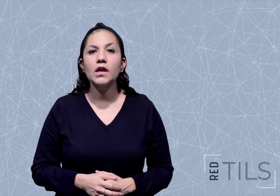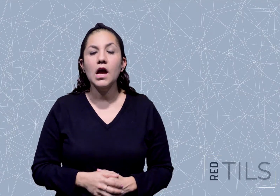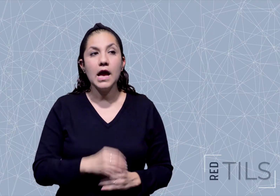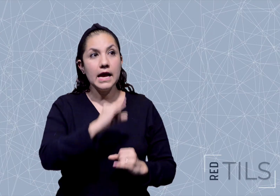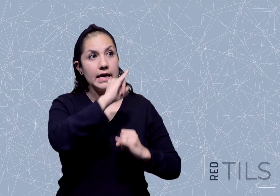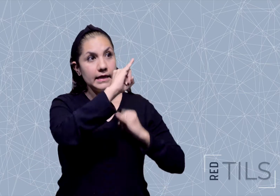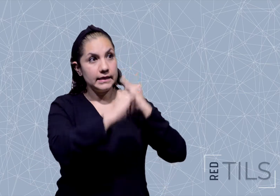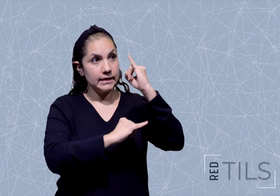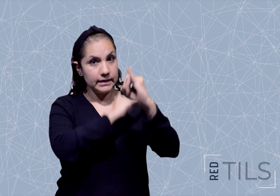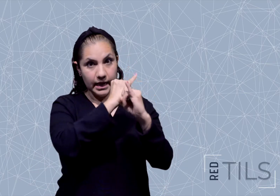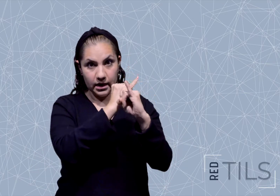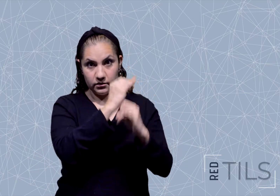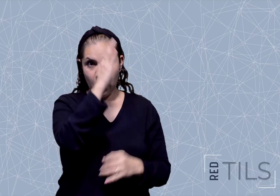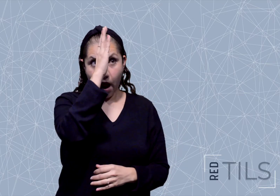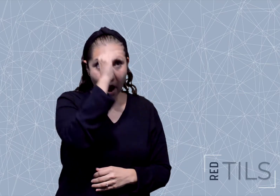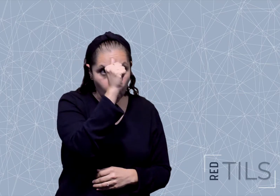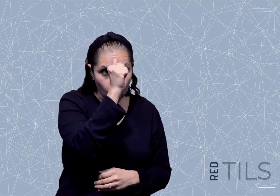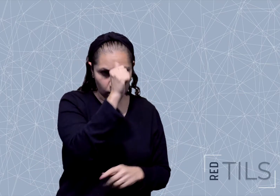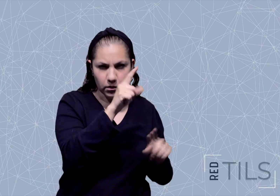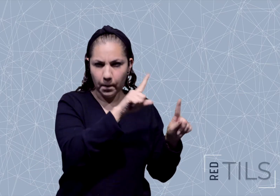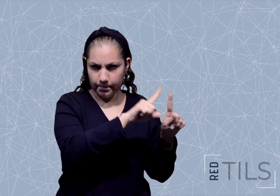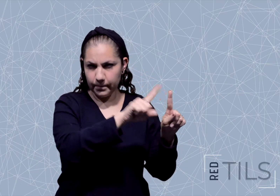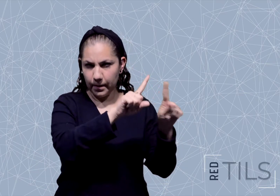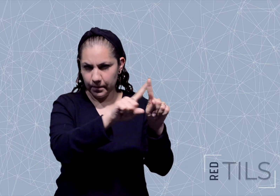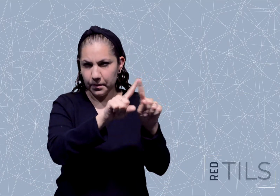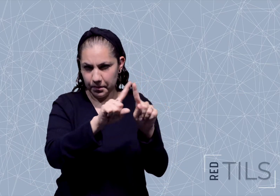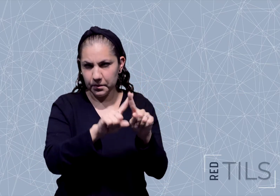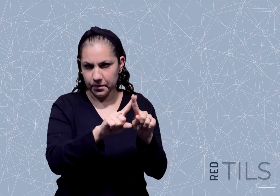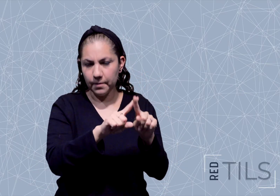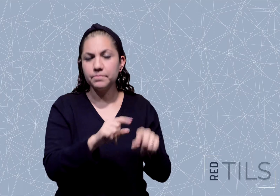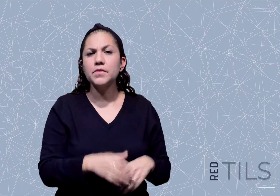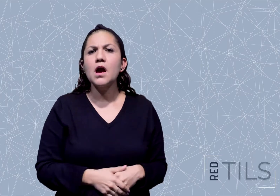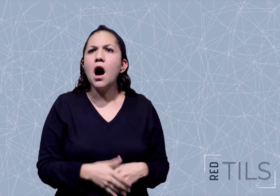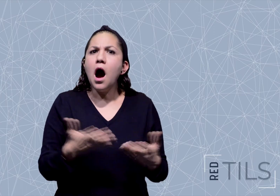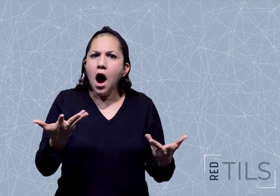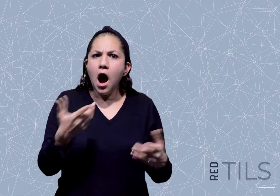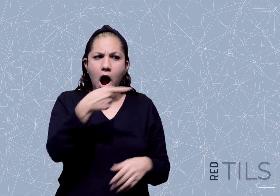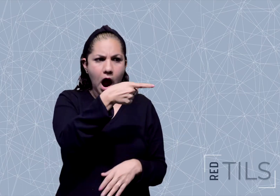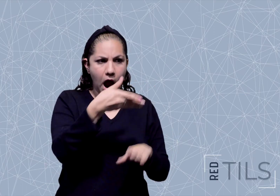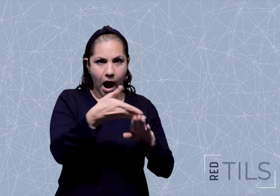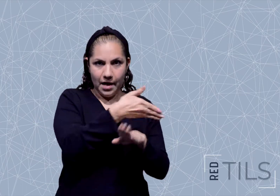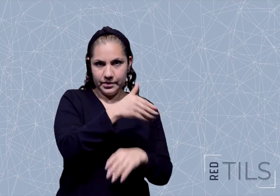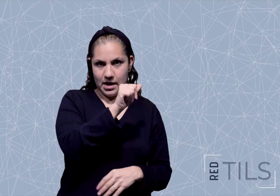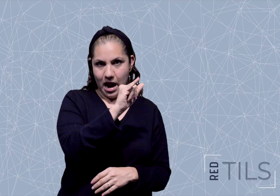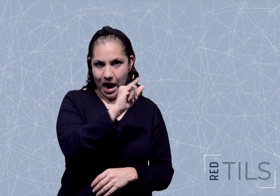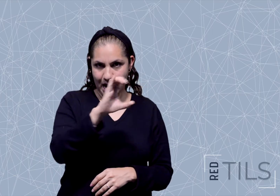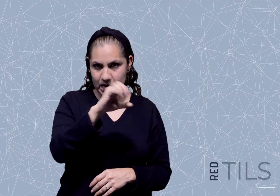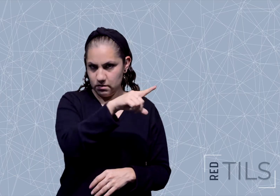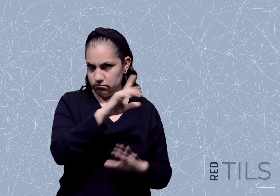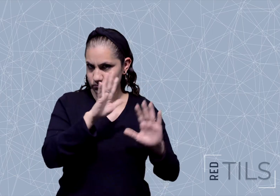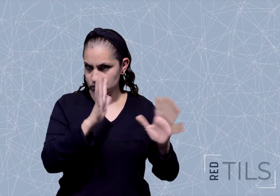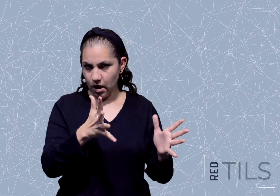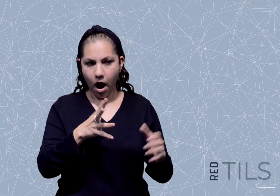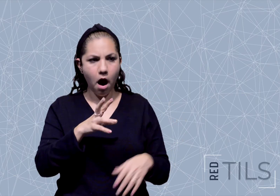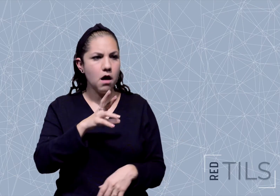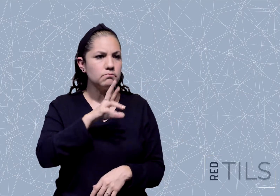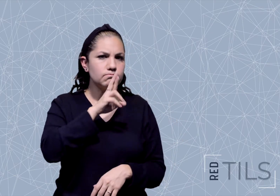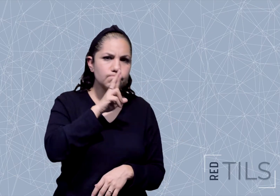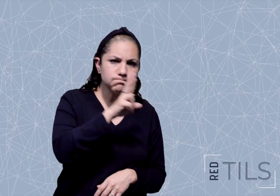A pesar de la resolución de la IC, es necesario mayor educación sobre estos temas, tanto